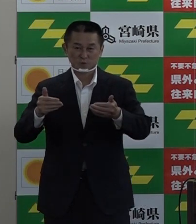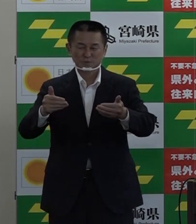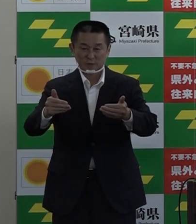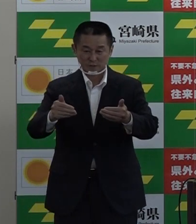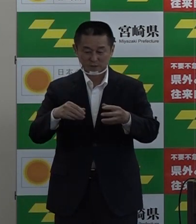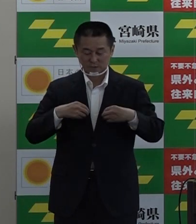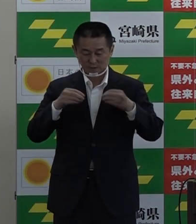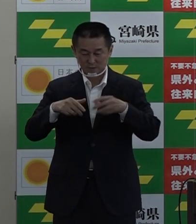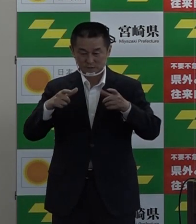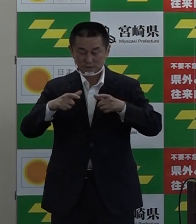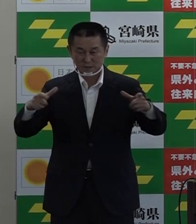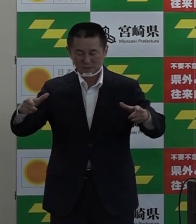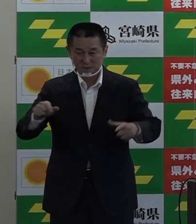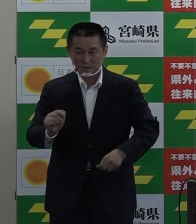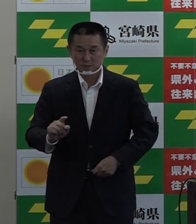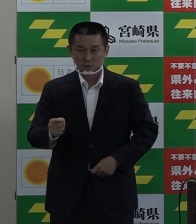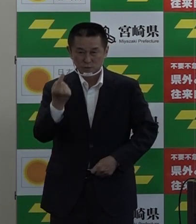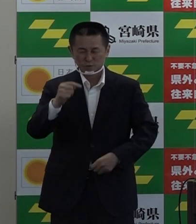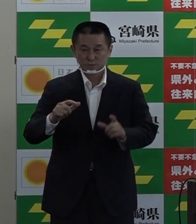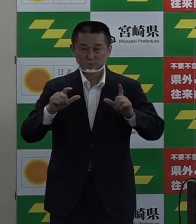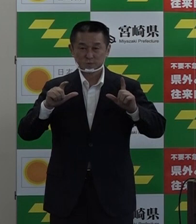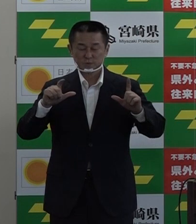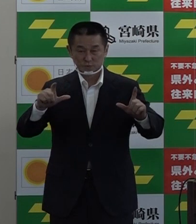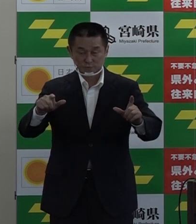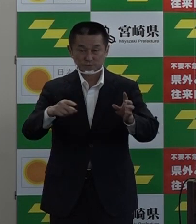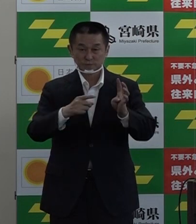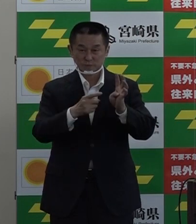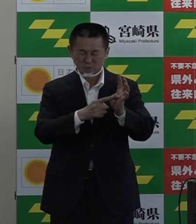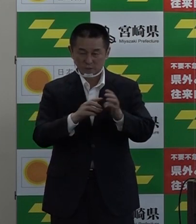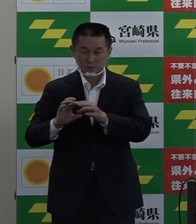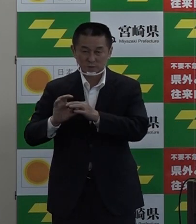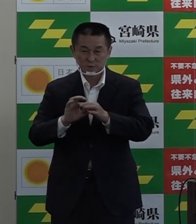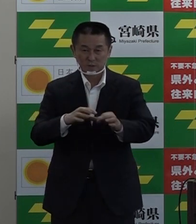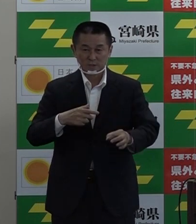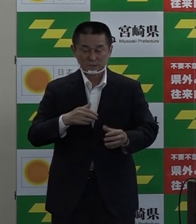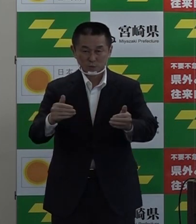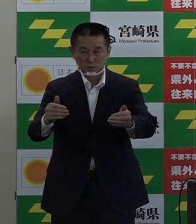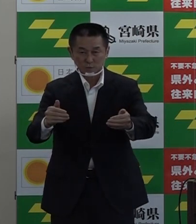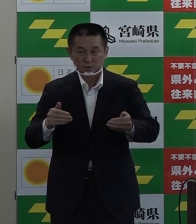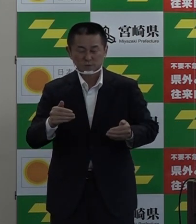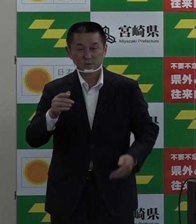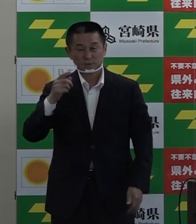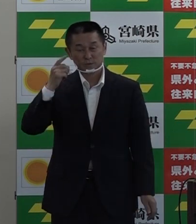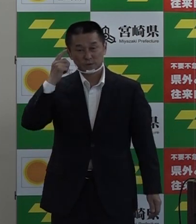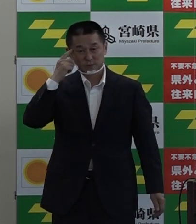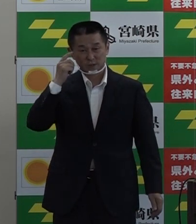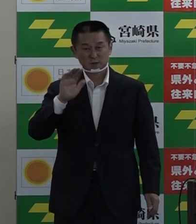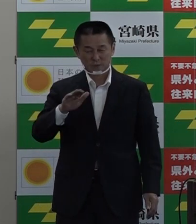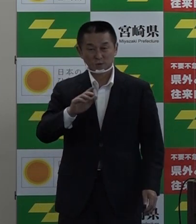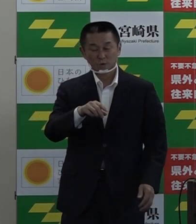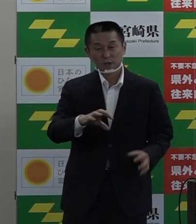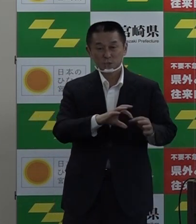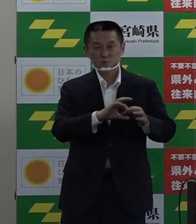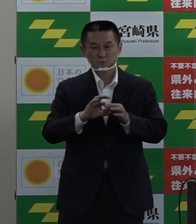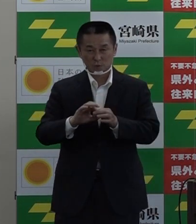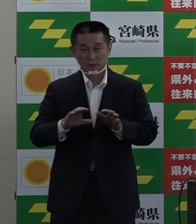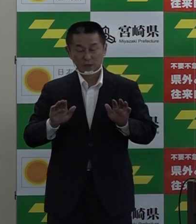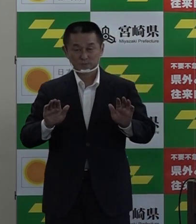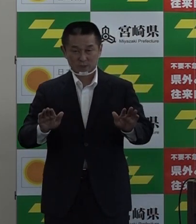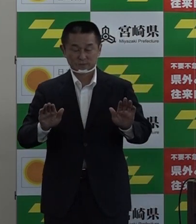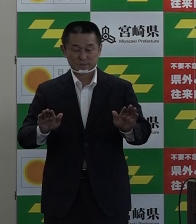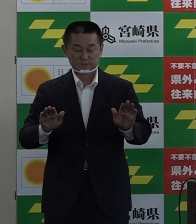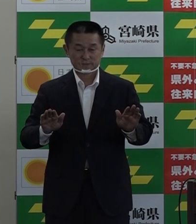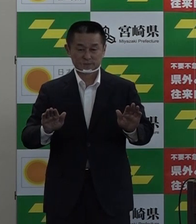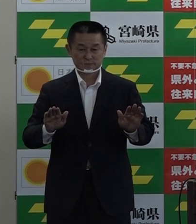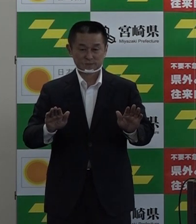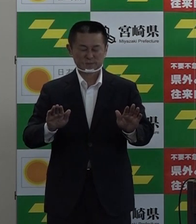感染拡大緊急警報の発令ということにつなげていく必要があるのではないかと考えております。これについては今 その